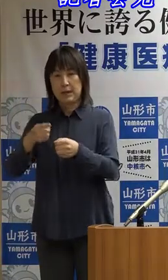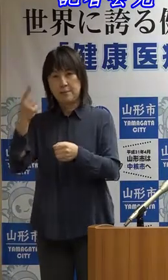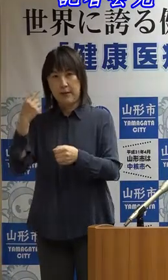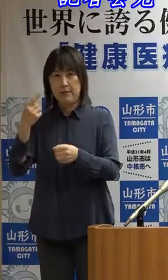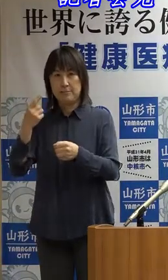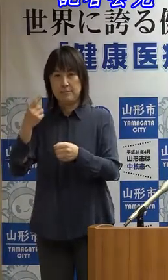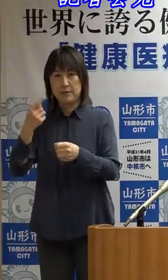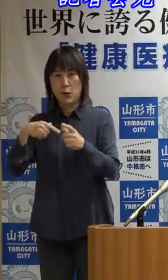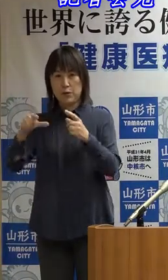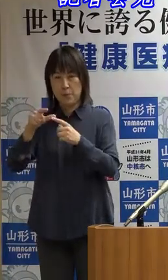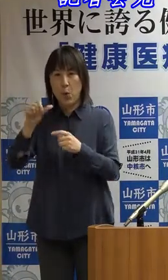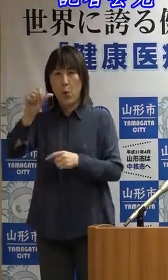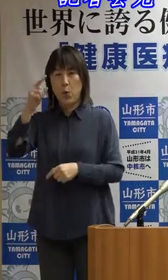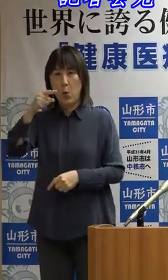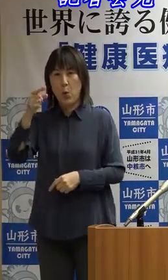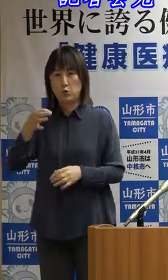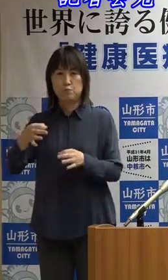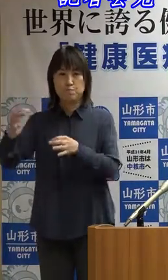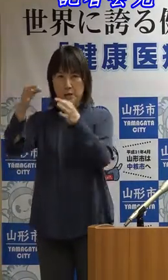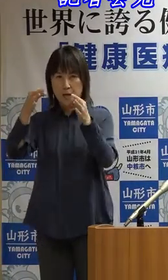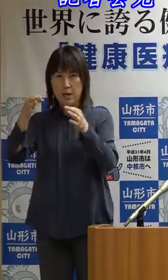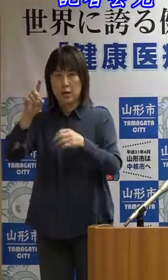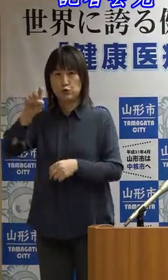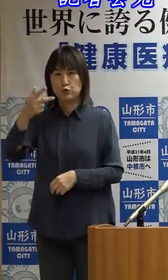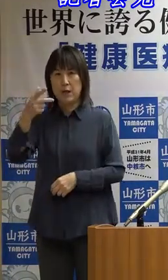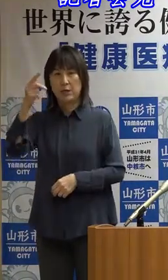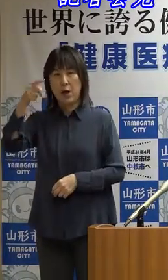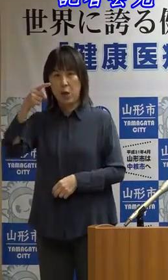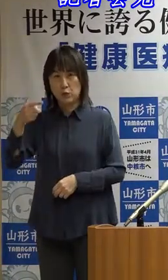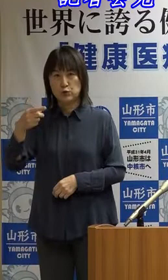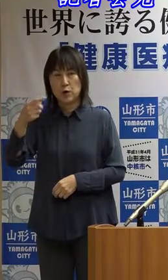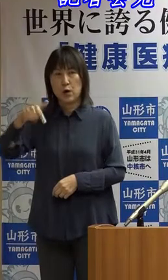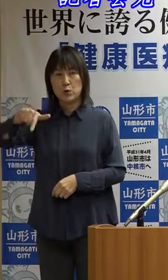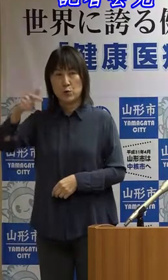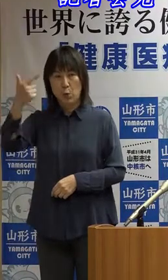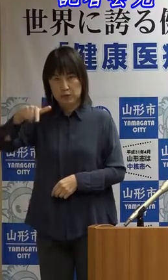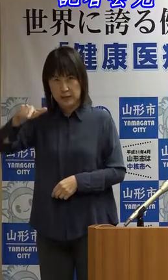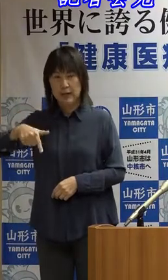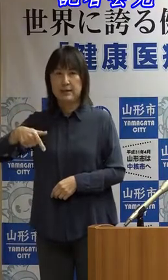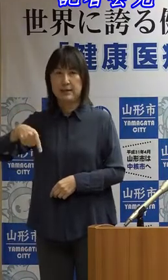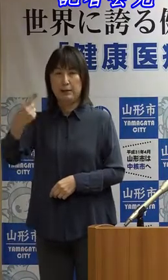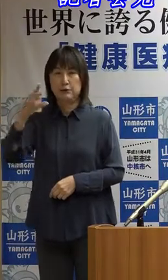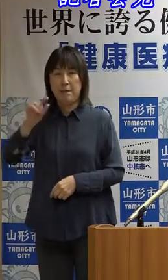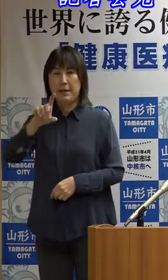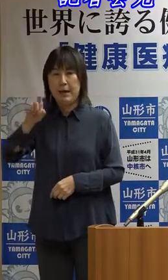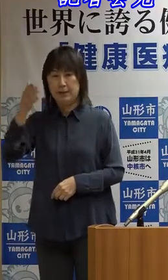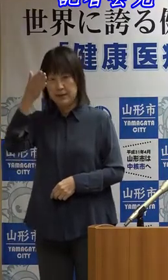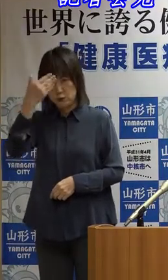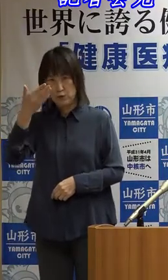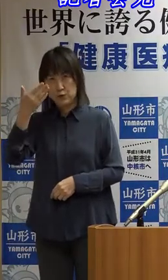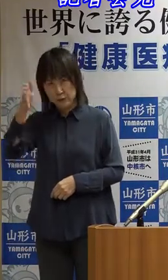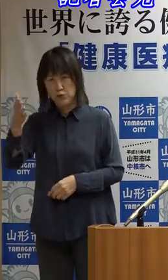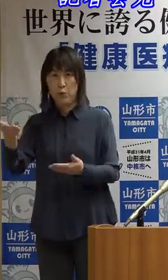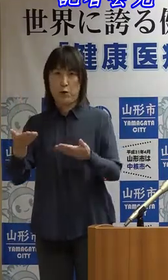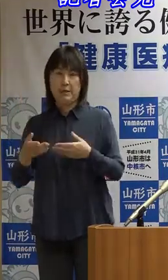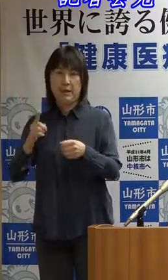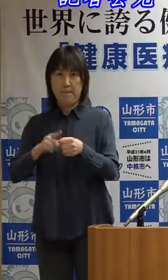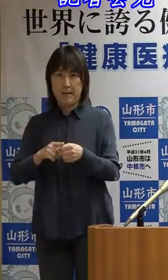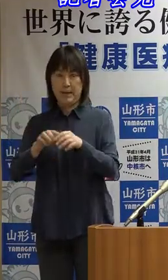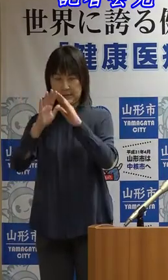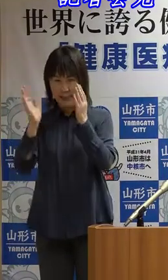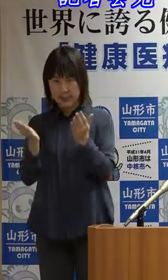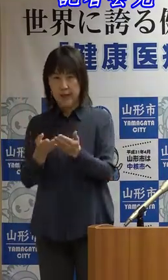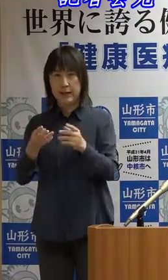を約5億円上回る17億6100万円の寄付をいただいたことにより歳入全体